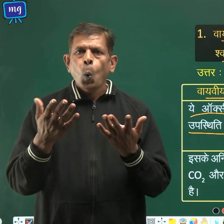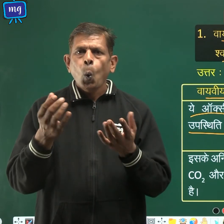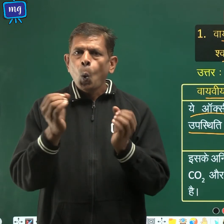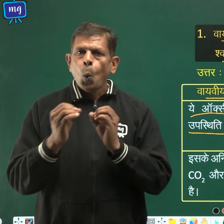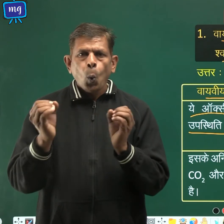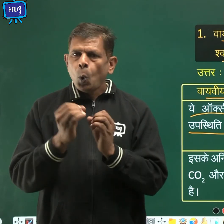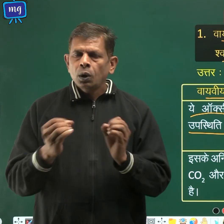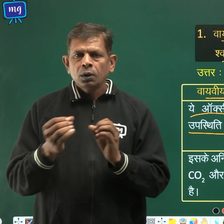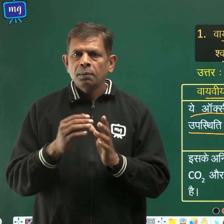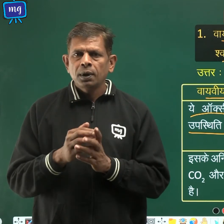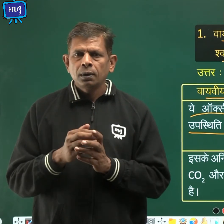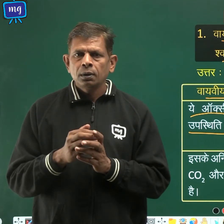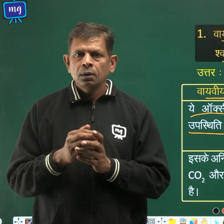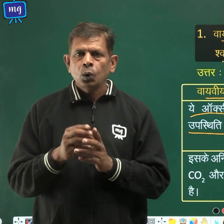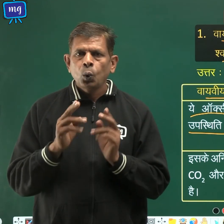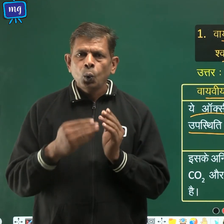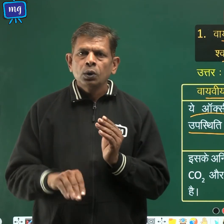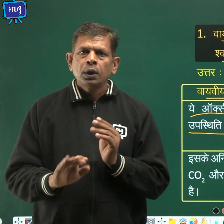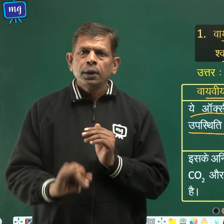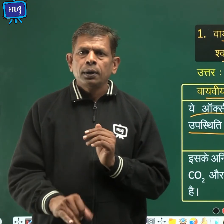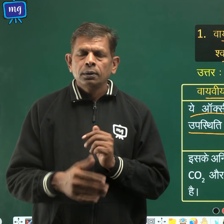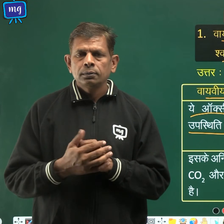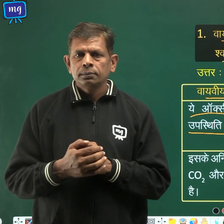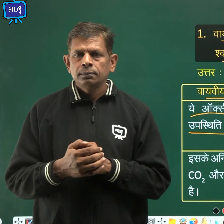अनुपस्थिति में होता है।